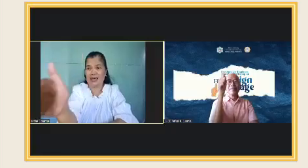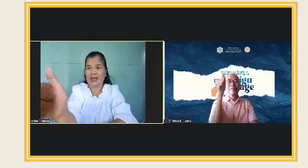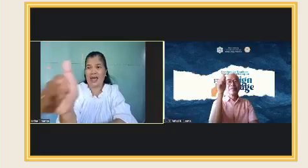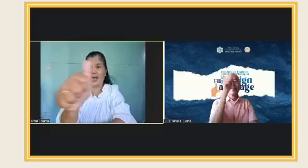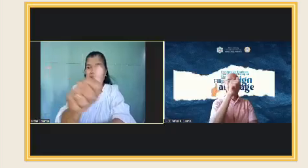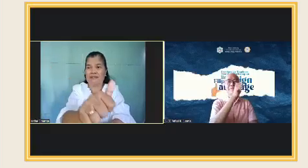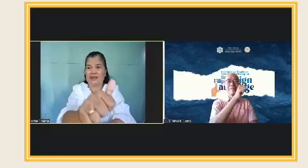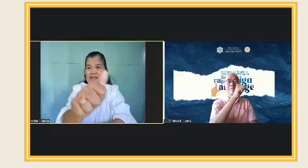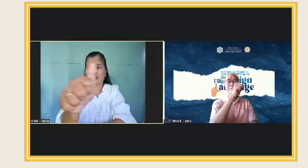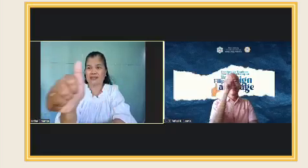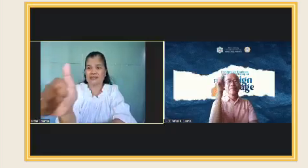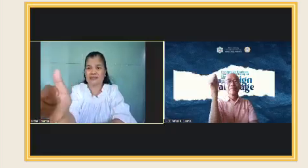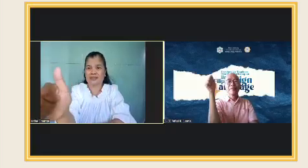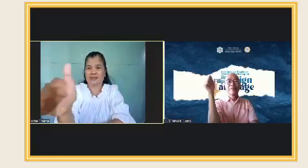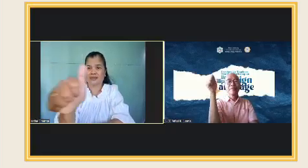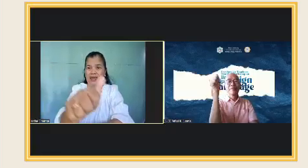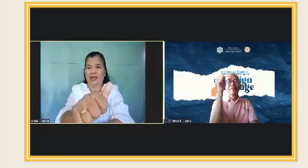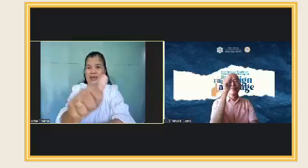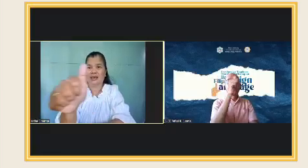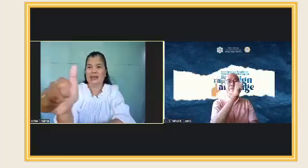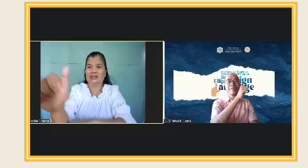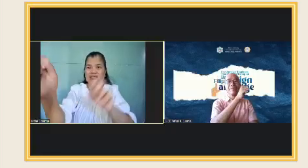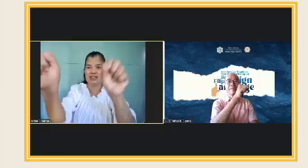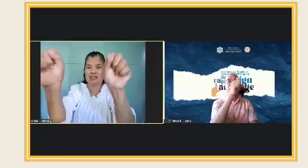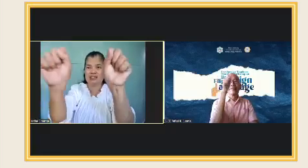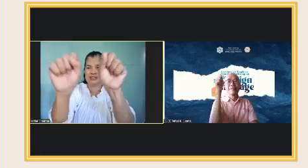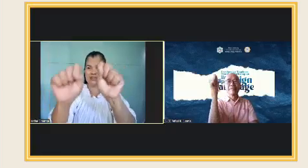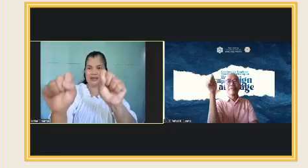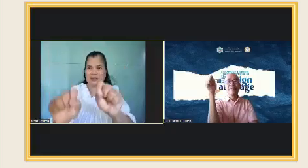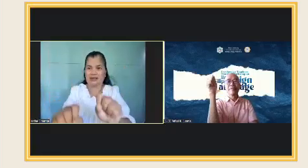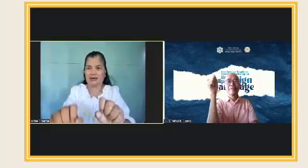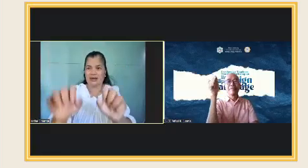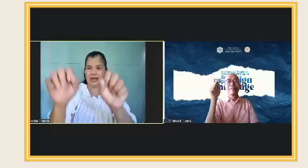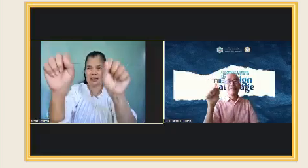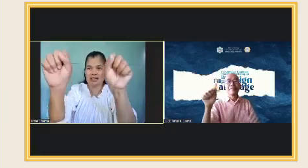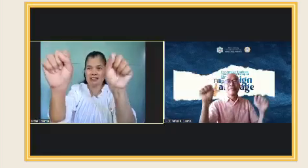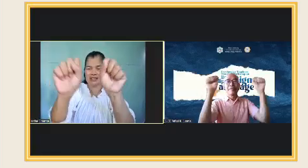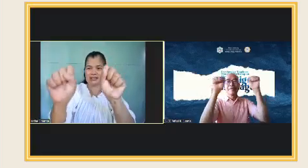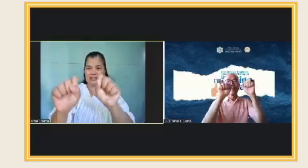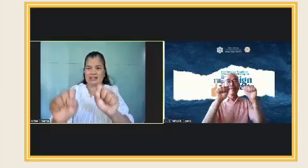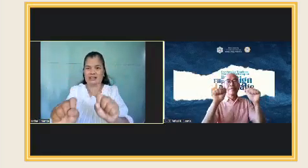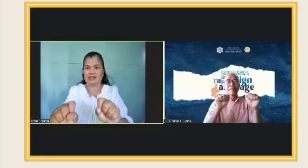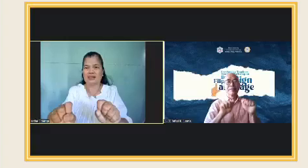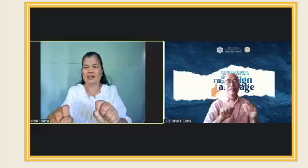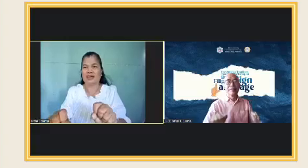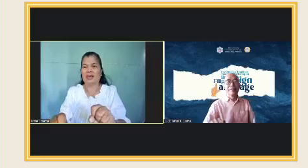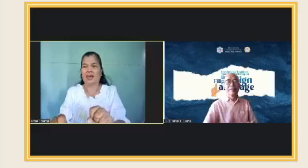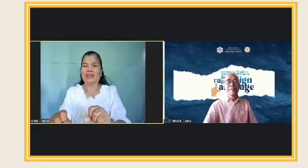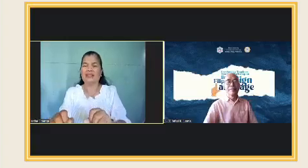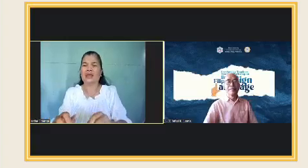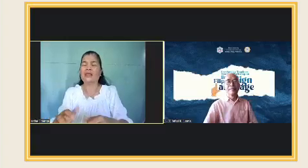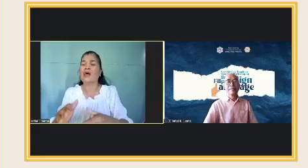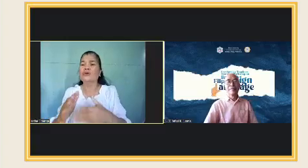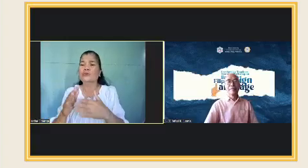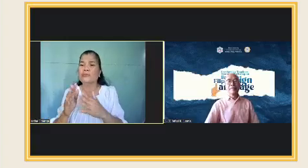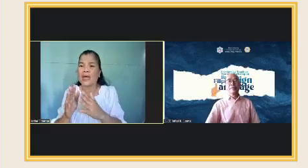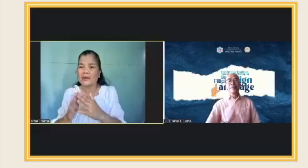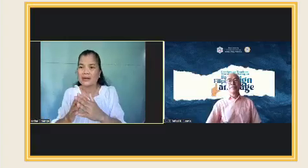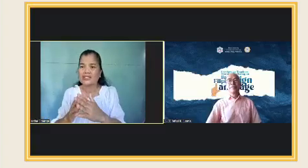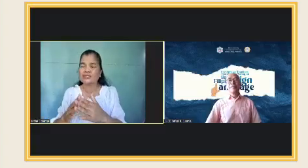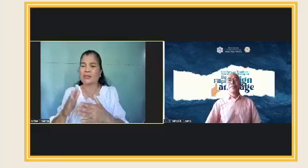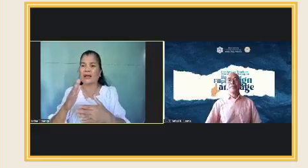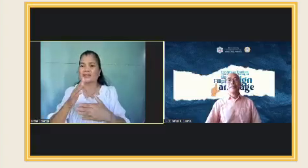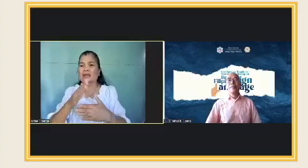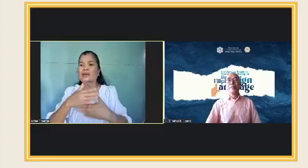A. Advent. Okay? Season. Ulit, season. And then, yung